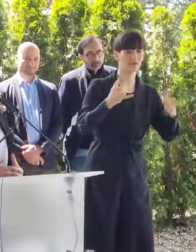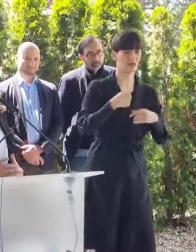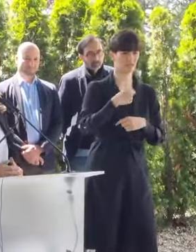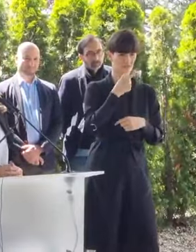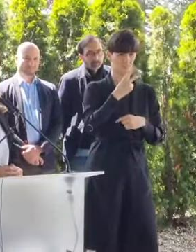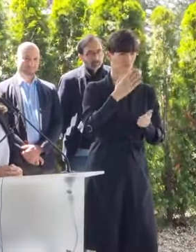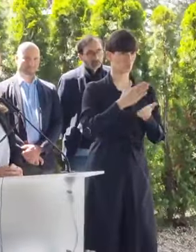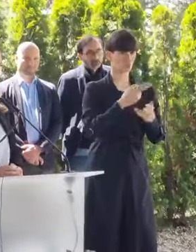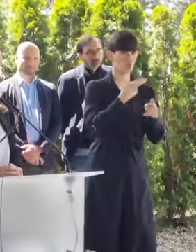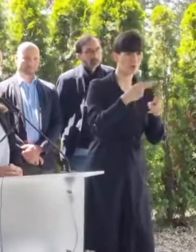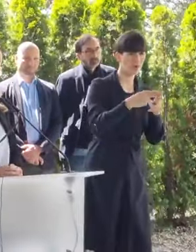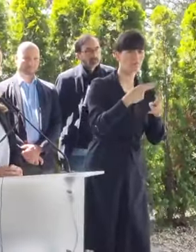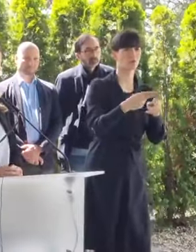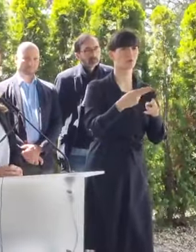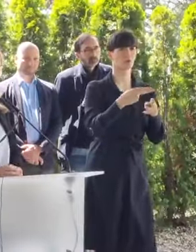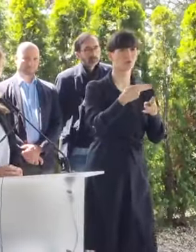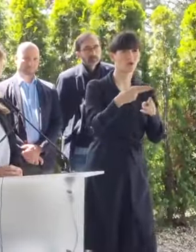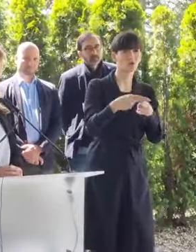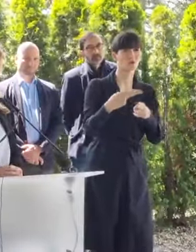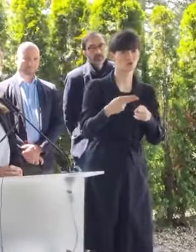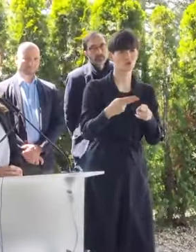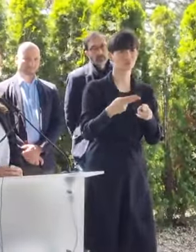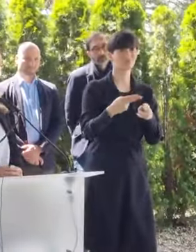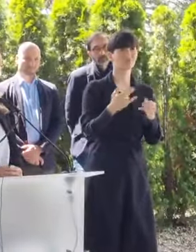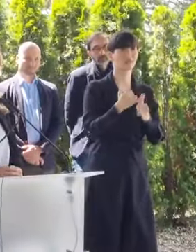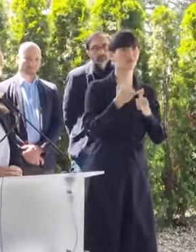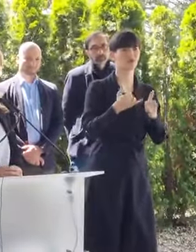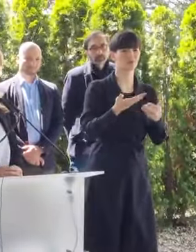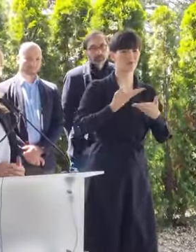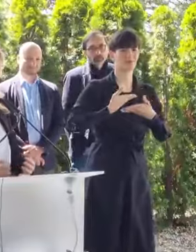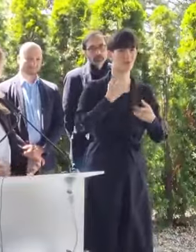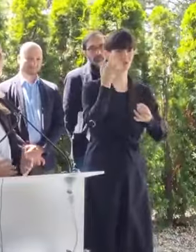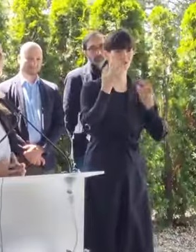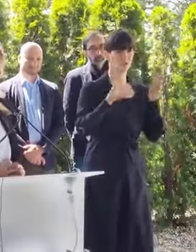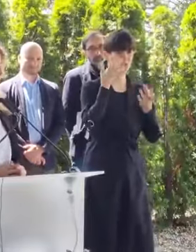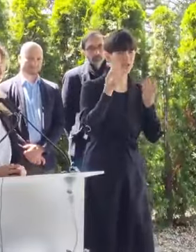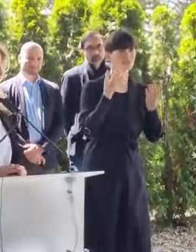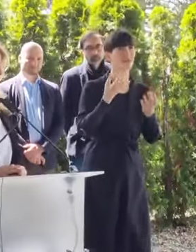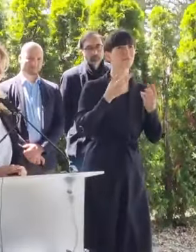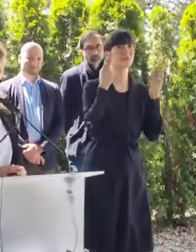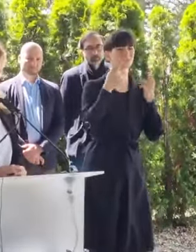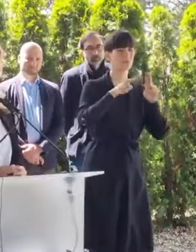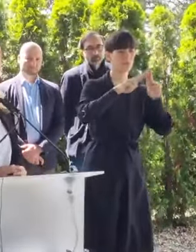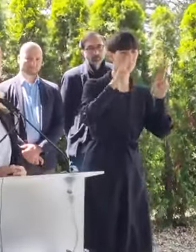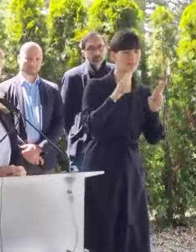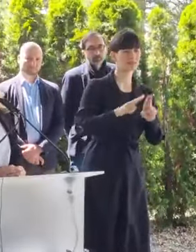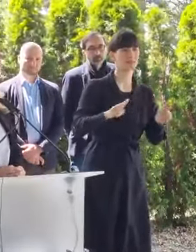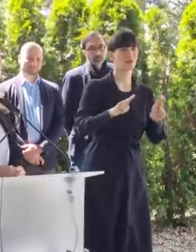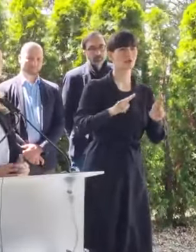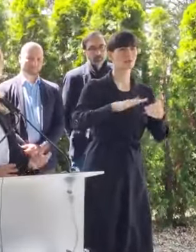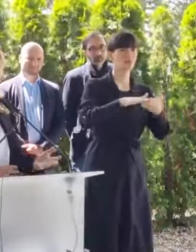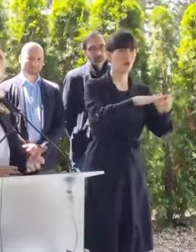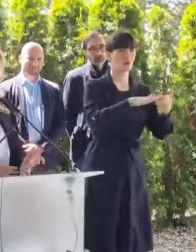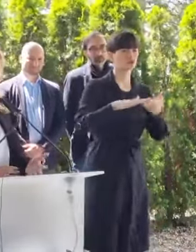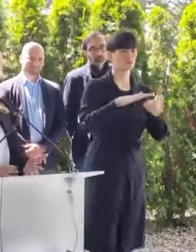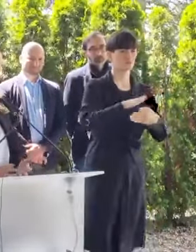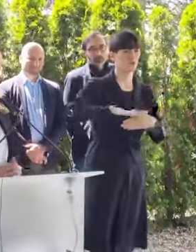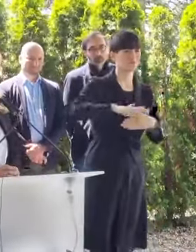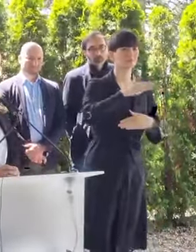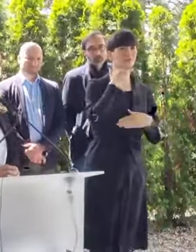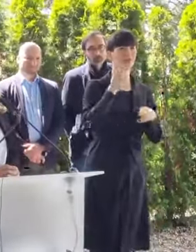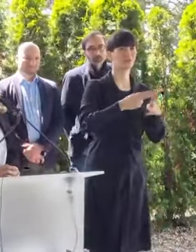rekonštrukcií, ktoré tam je veľmi inšpirujúce. Samozrejme, že im pomáha celé medzinárodné spoločenstvo, mnoho ľudí, aj tam tie miesta,